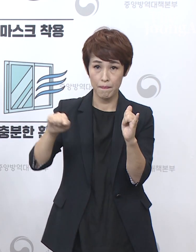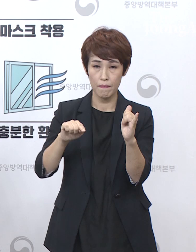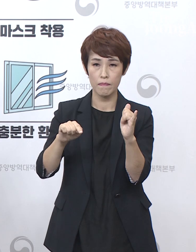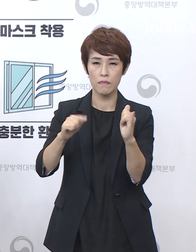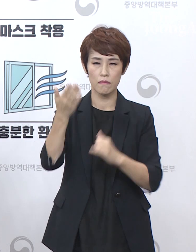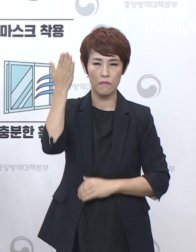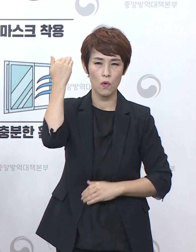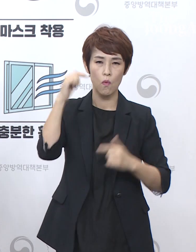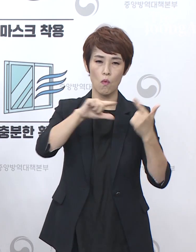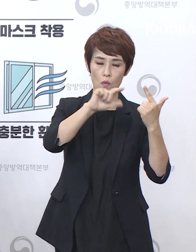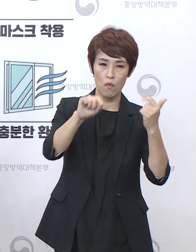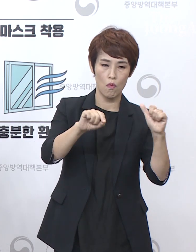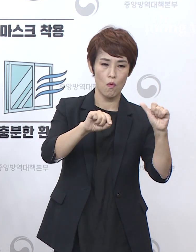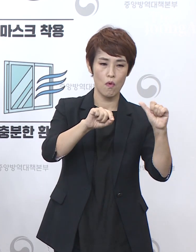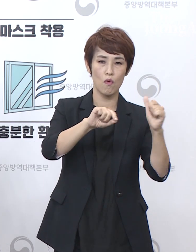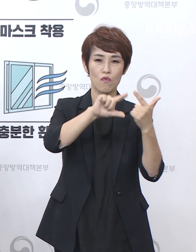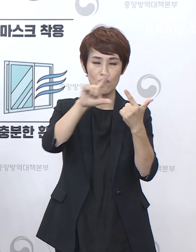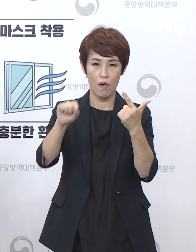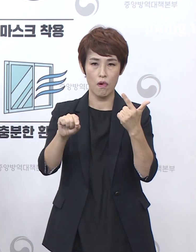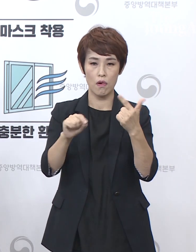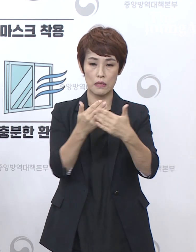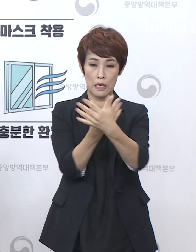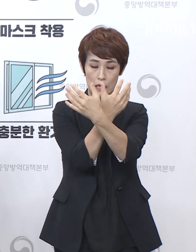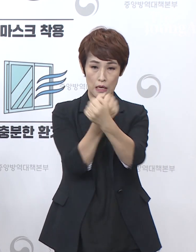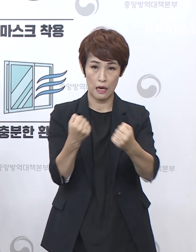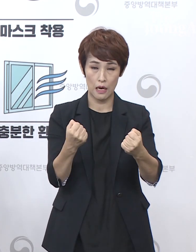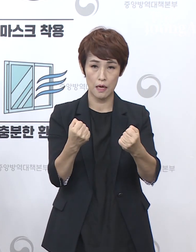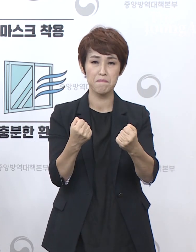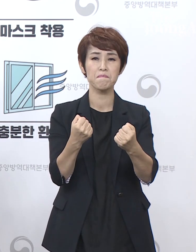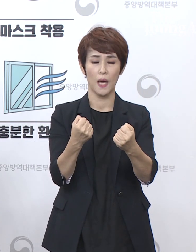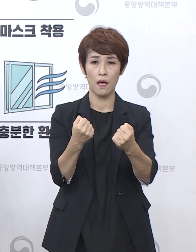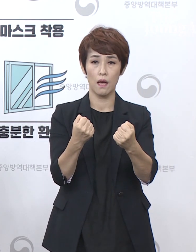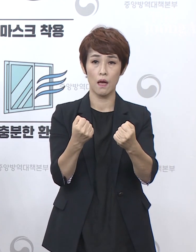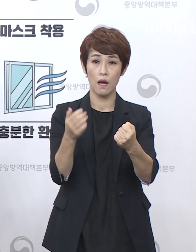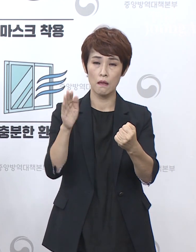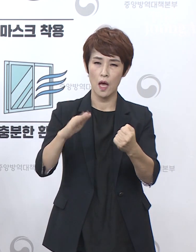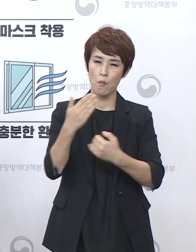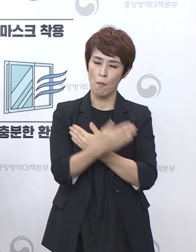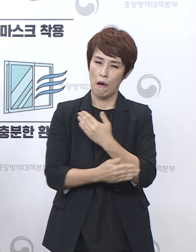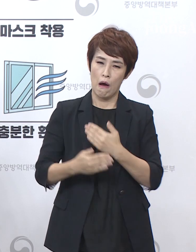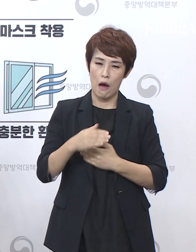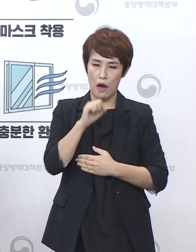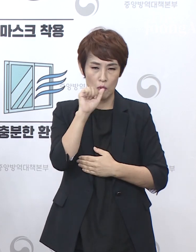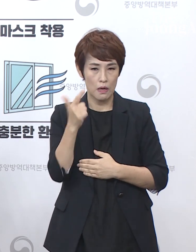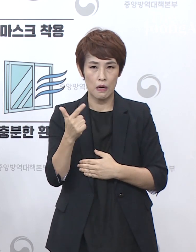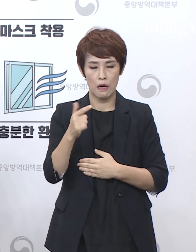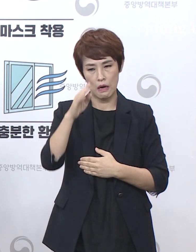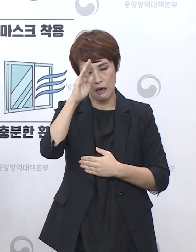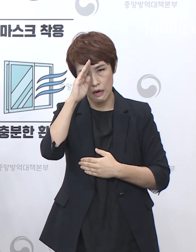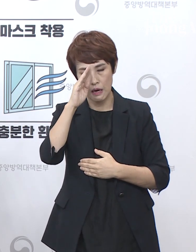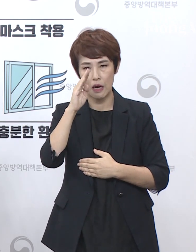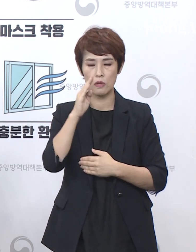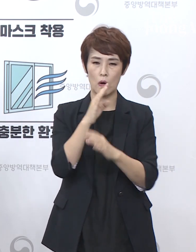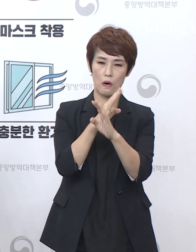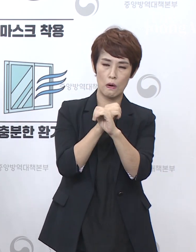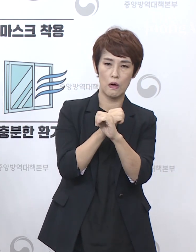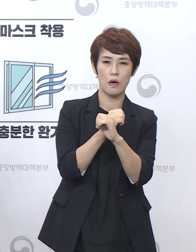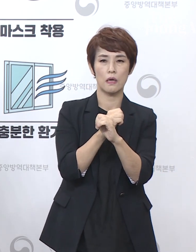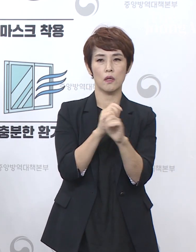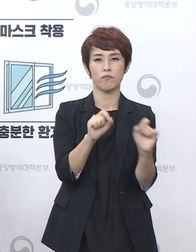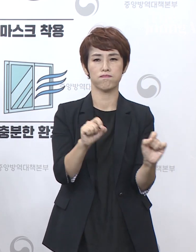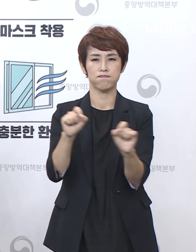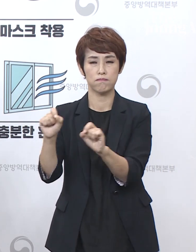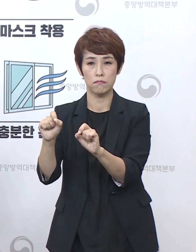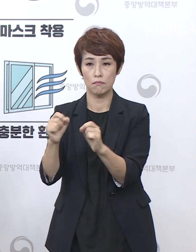지난 5월, 6월 사전 예약 기간에 예약을 하셨지만 건강상의 이유 또는 예약의 연기, 변경